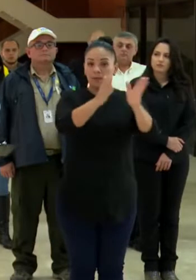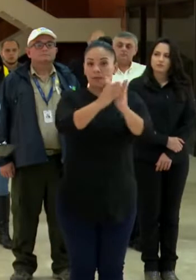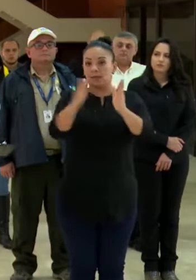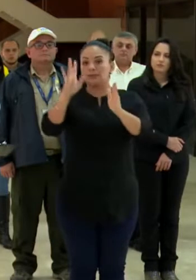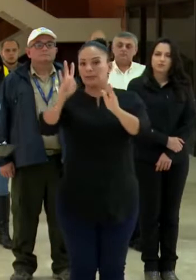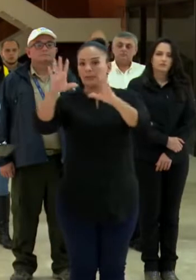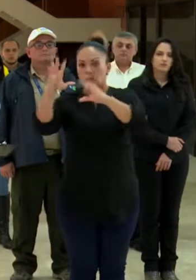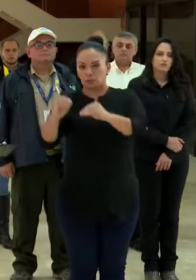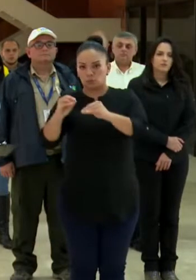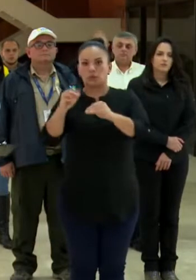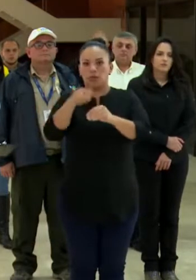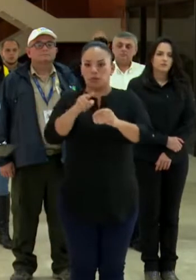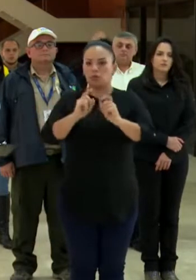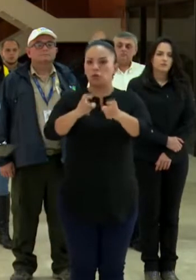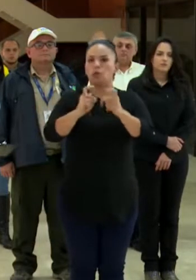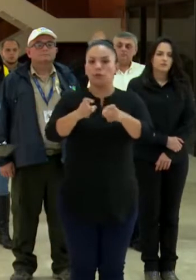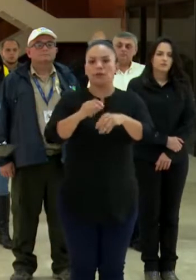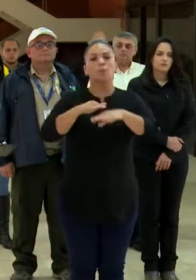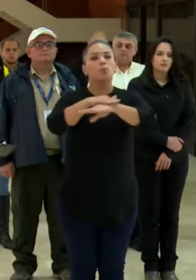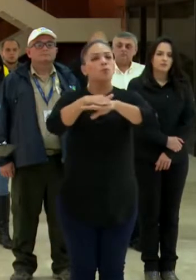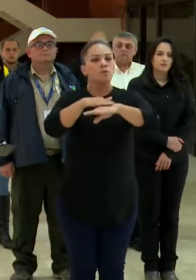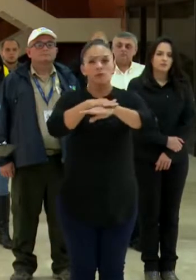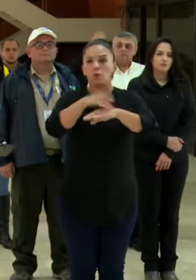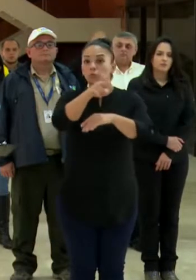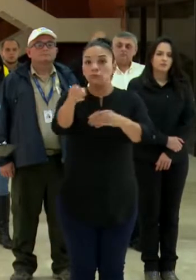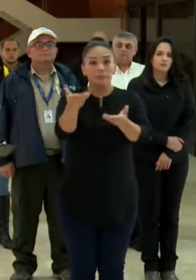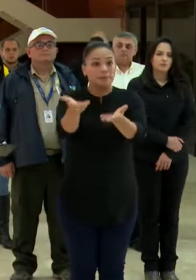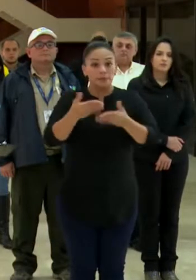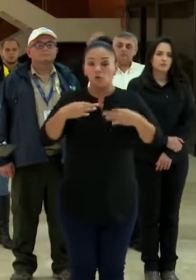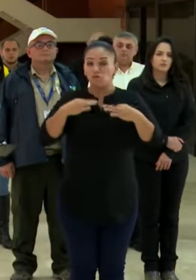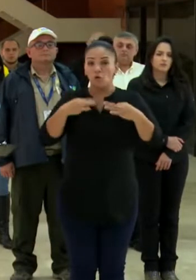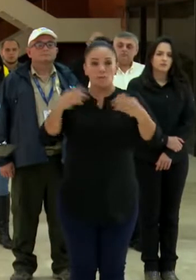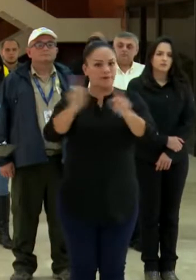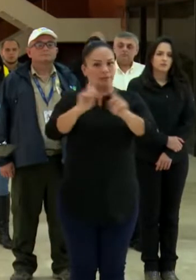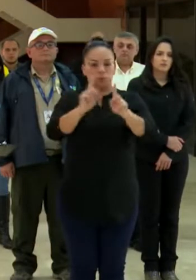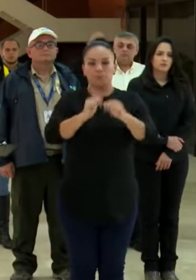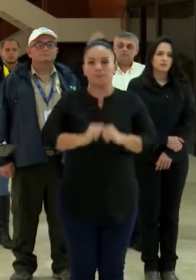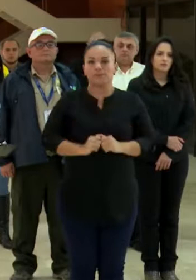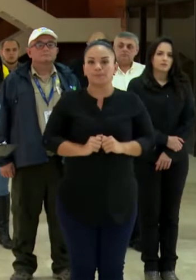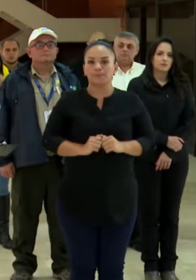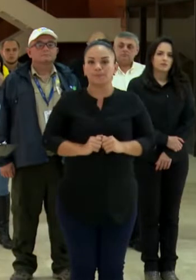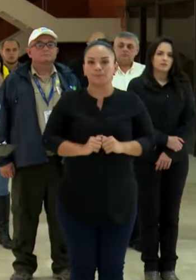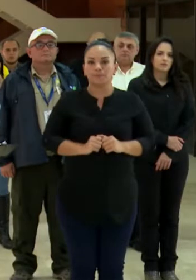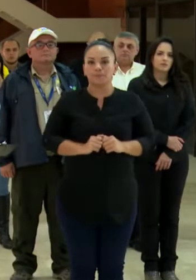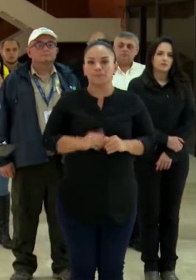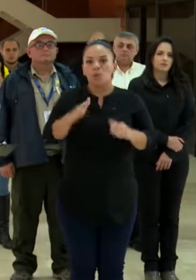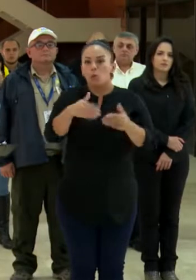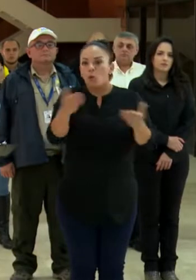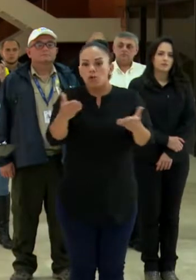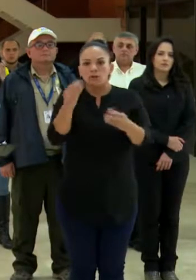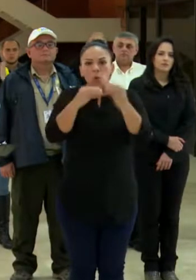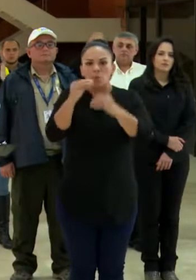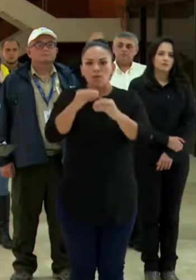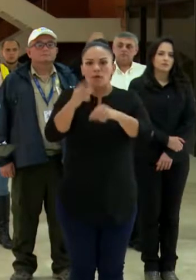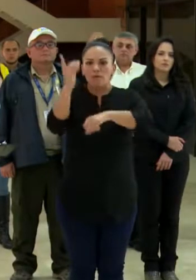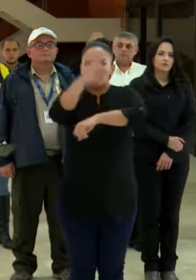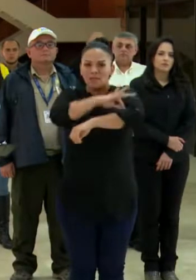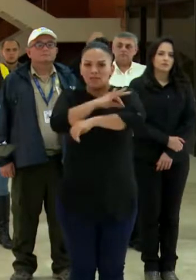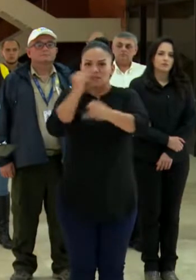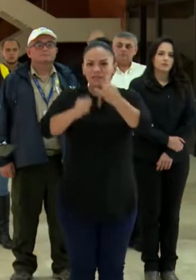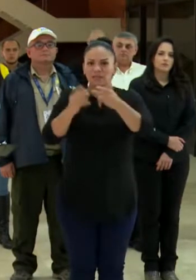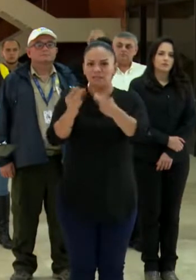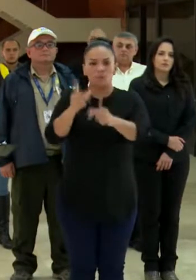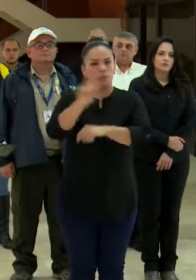7 p.m. Por favor, no traigan ropa ni perecederos. Lo que se